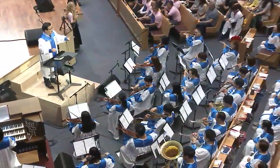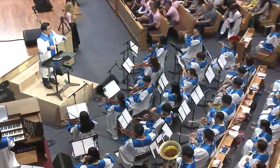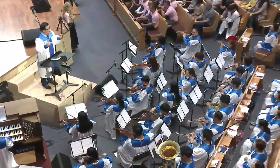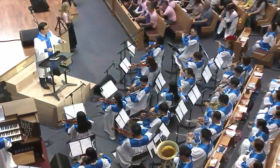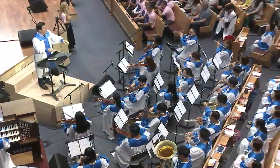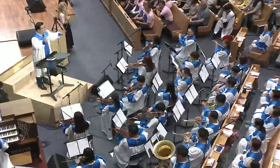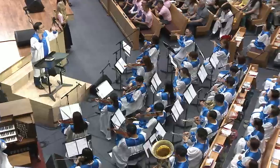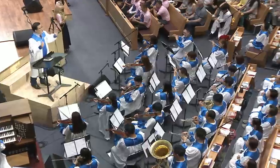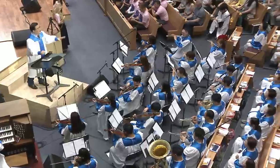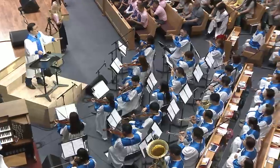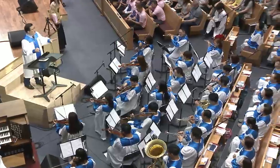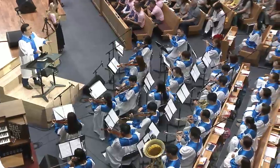아멘.